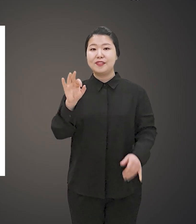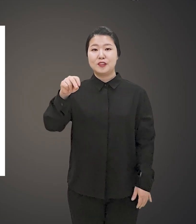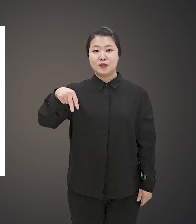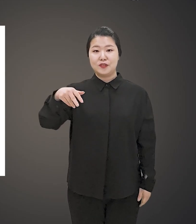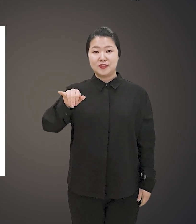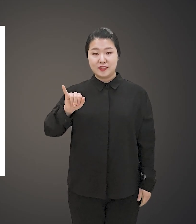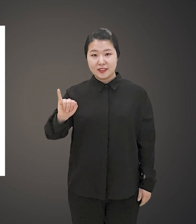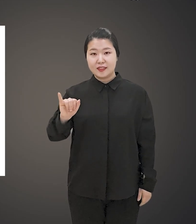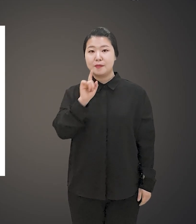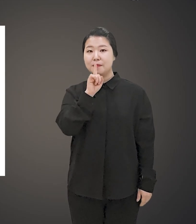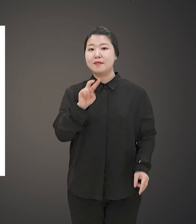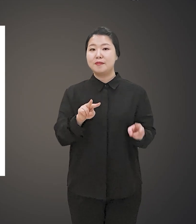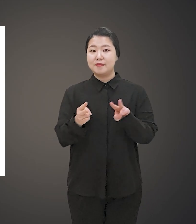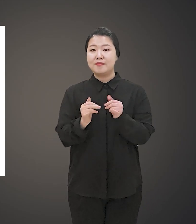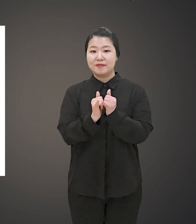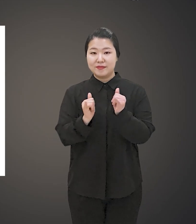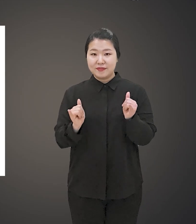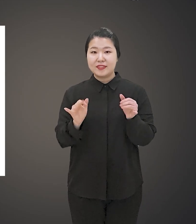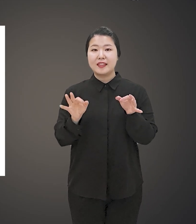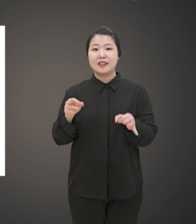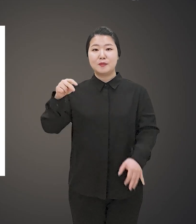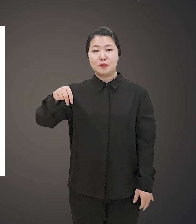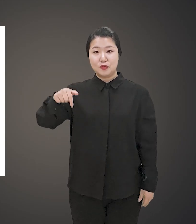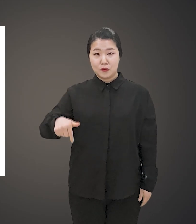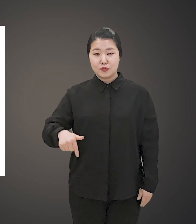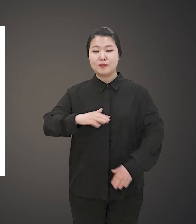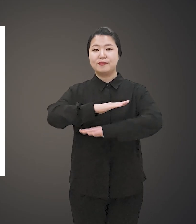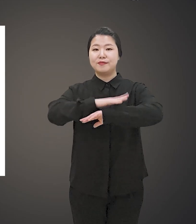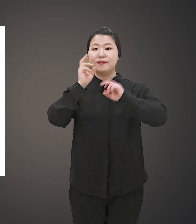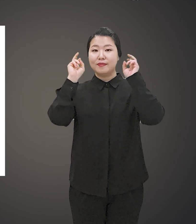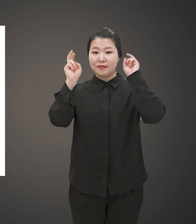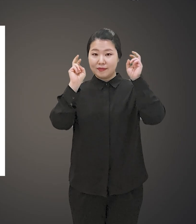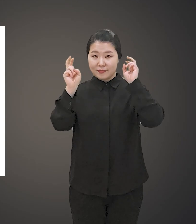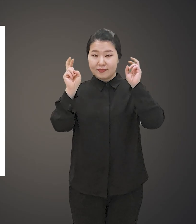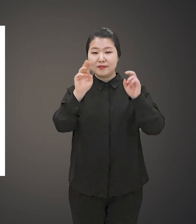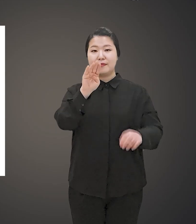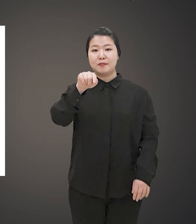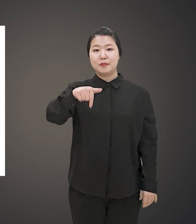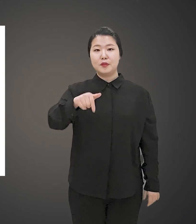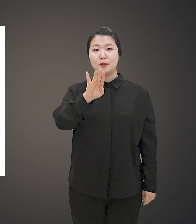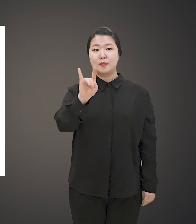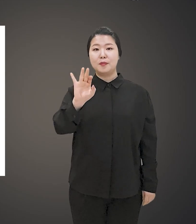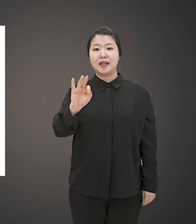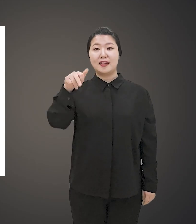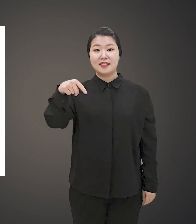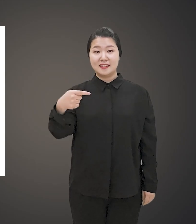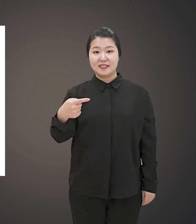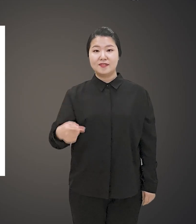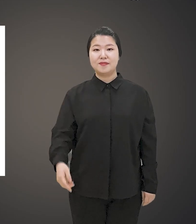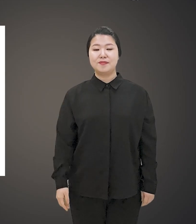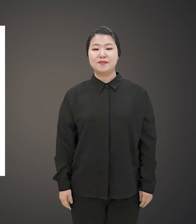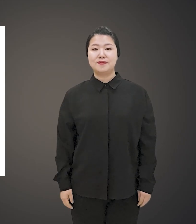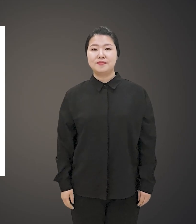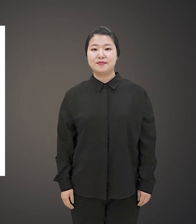하세가와 유지 그림, 김숙 옮김, 북뱅크.